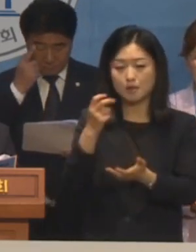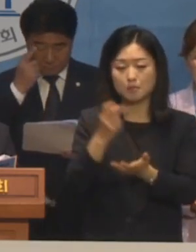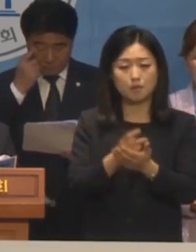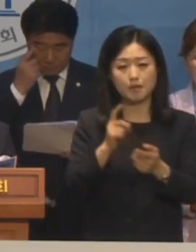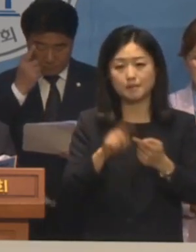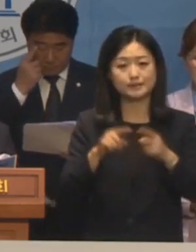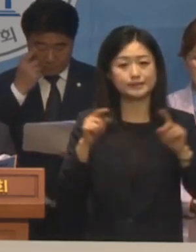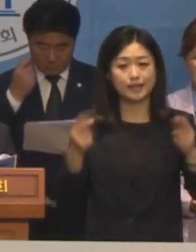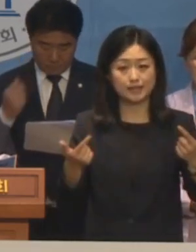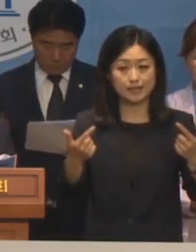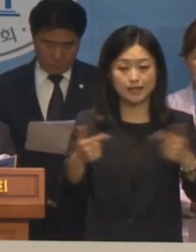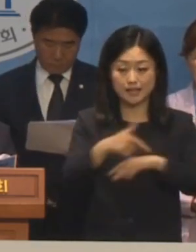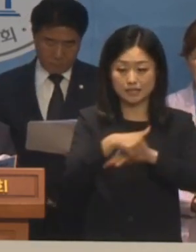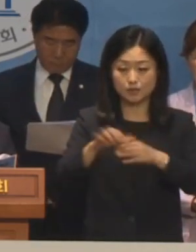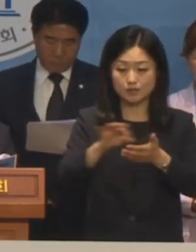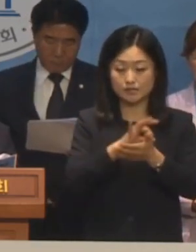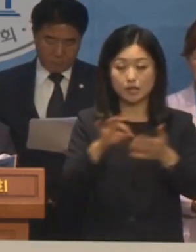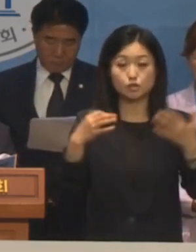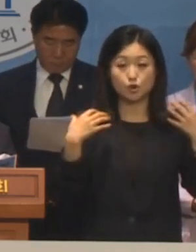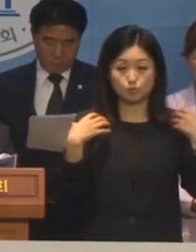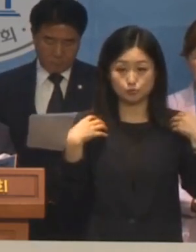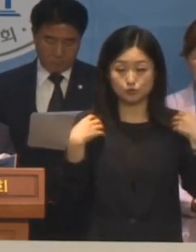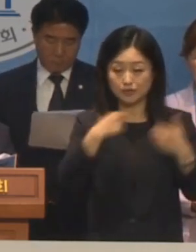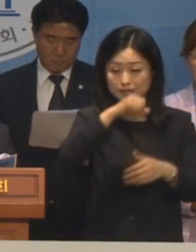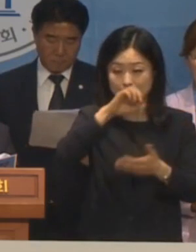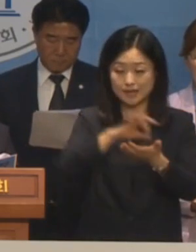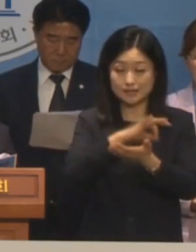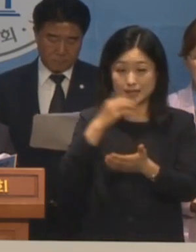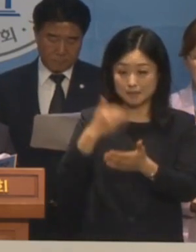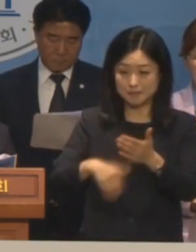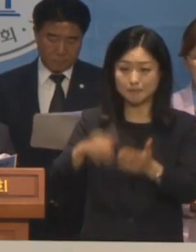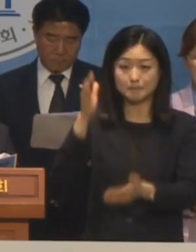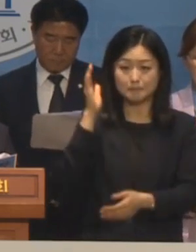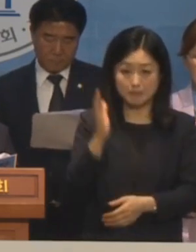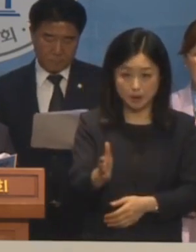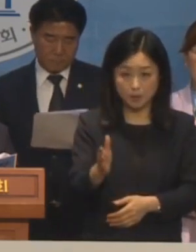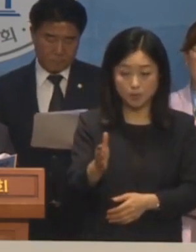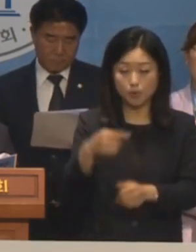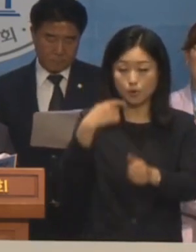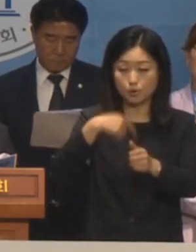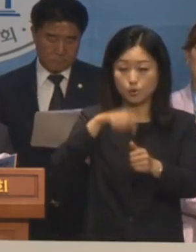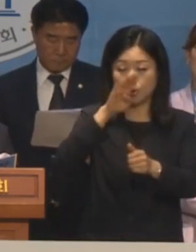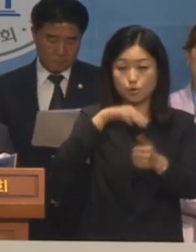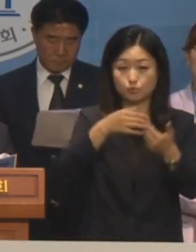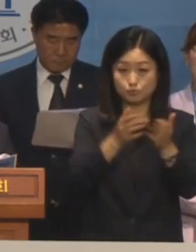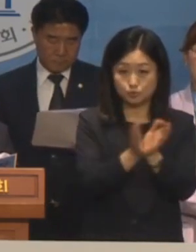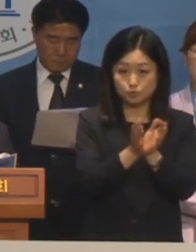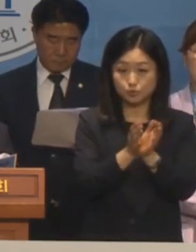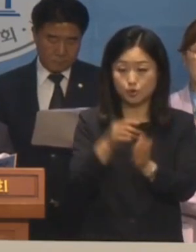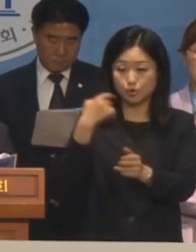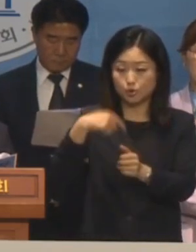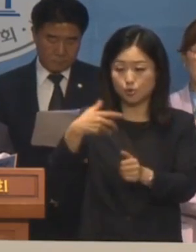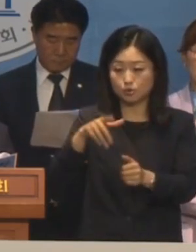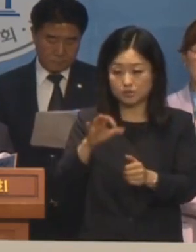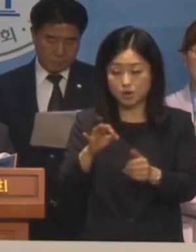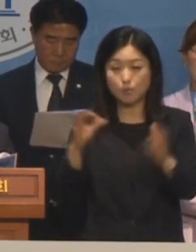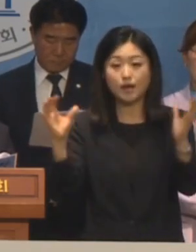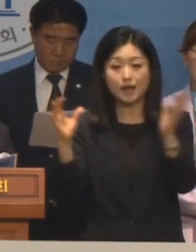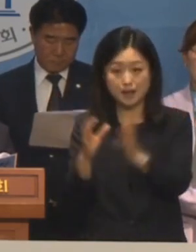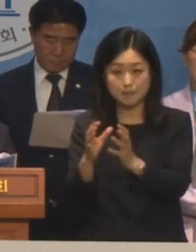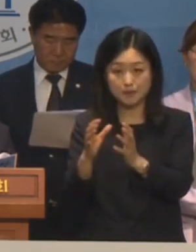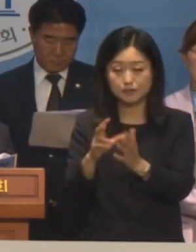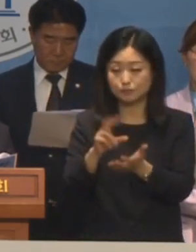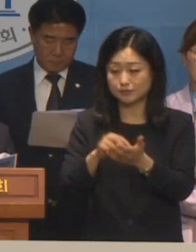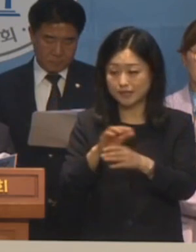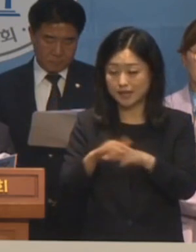위배된다. 기획재정부는 무책임한 예산 삭감 중단하고 교육부 및 교육청 등 유관기관과 협의해